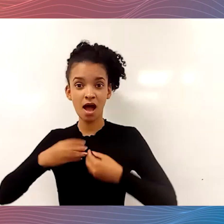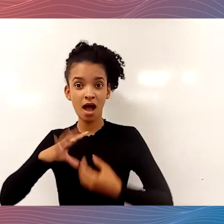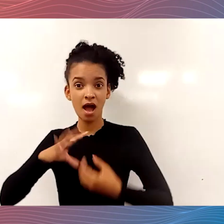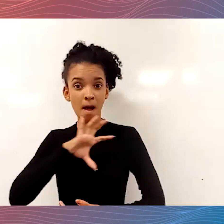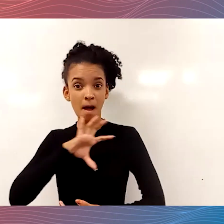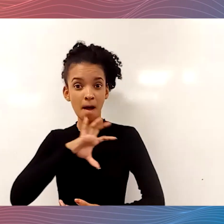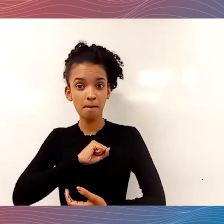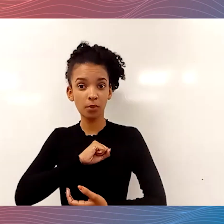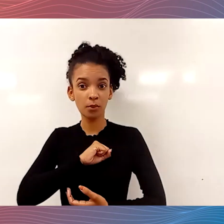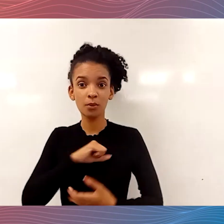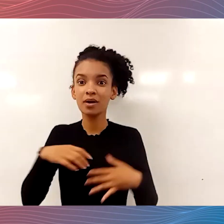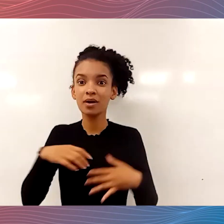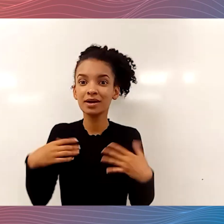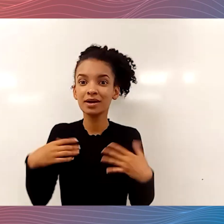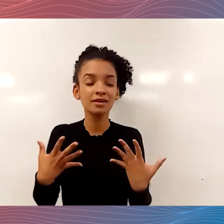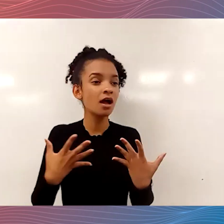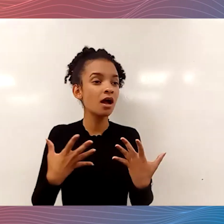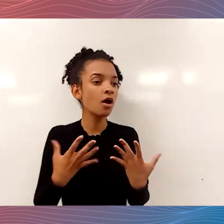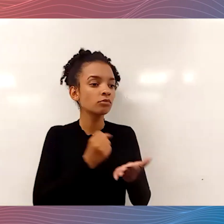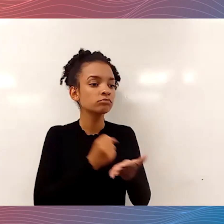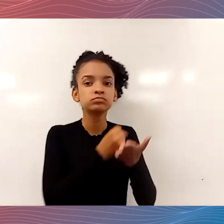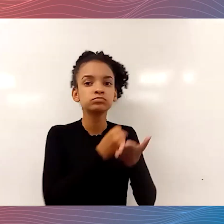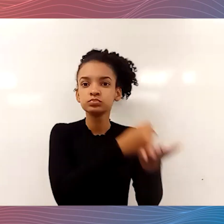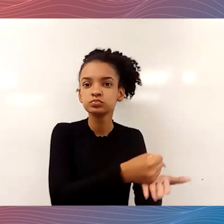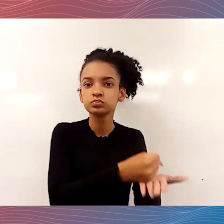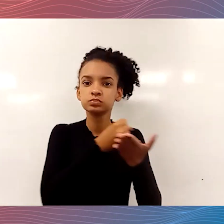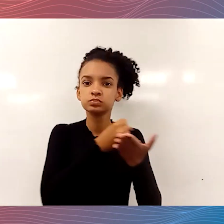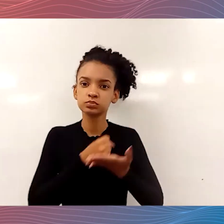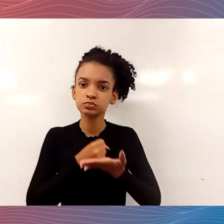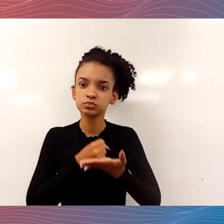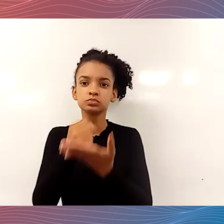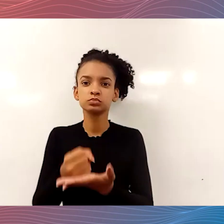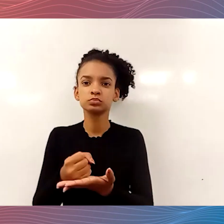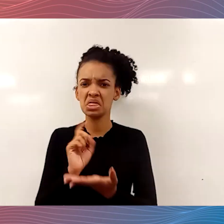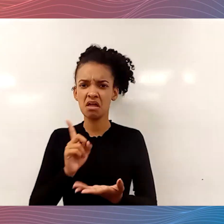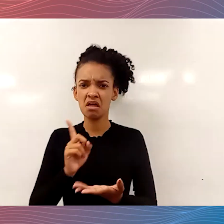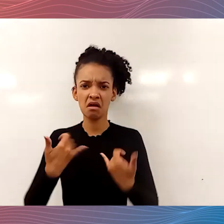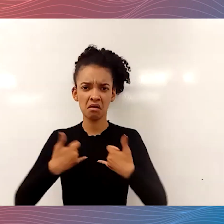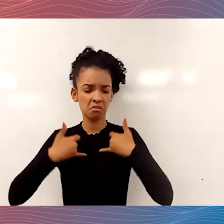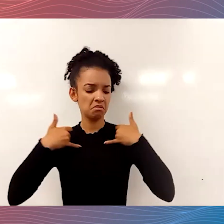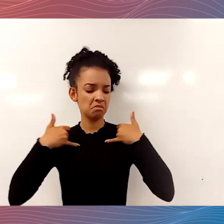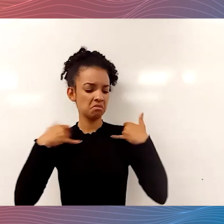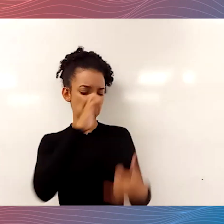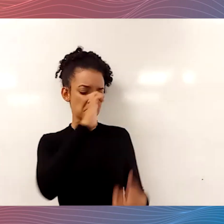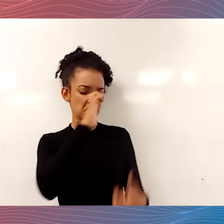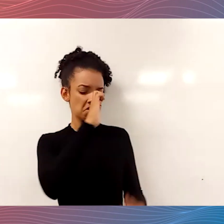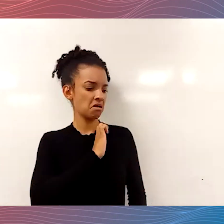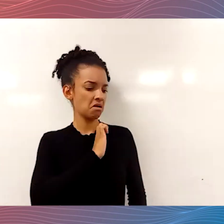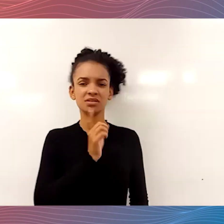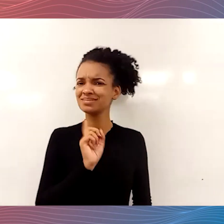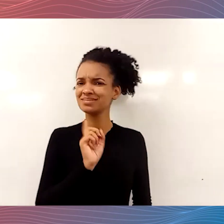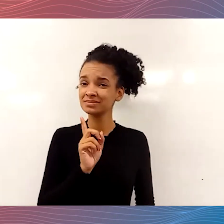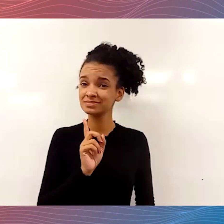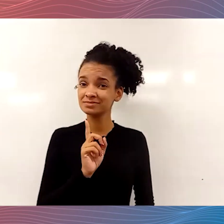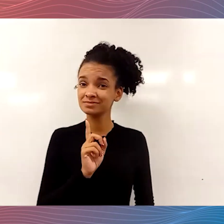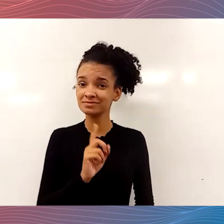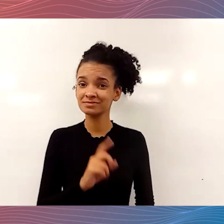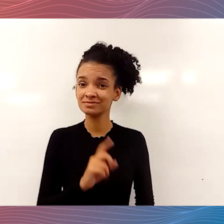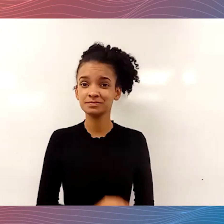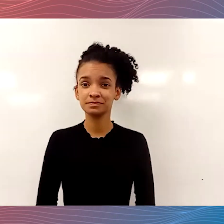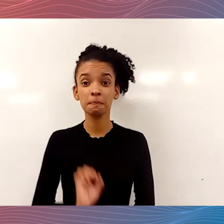Não somos mais egoístas, não somos individualistas. Nós, né, se alguém tem algum problema, não